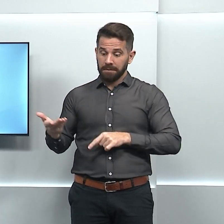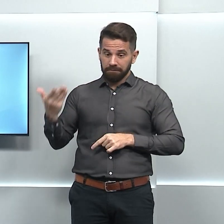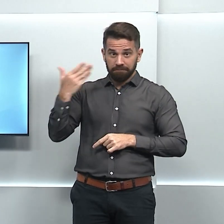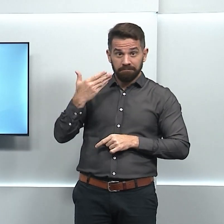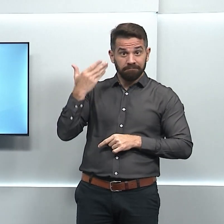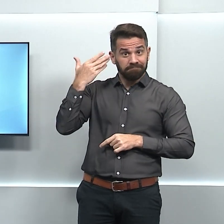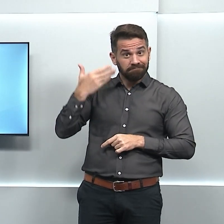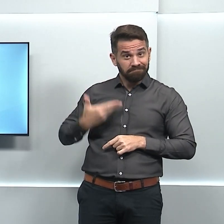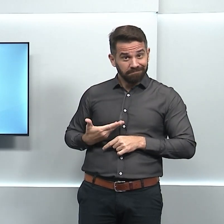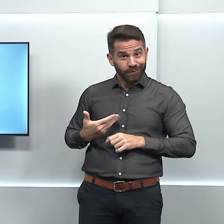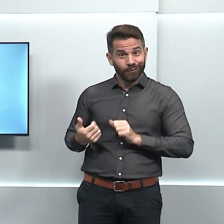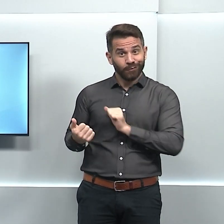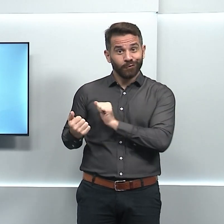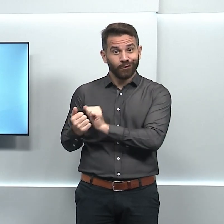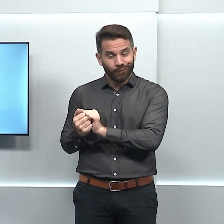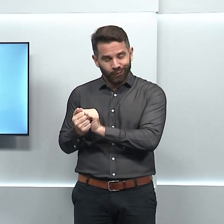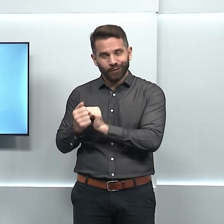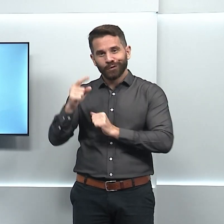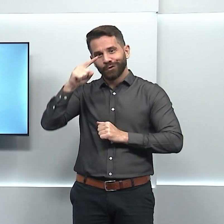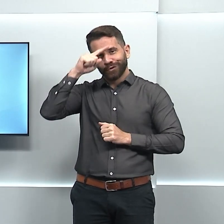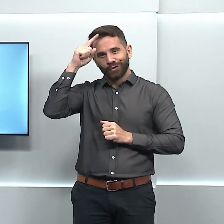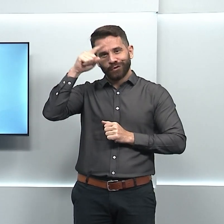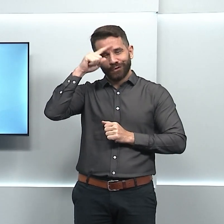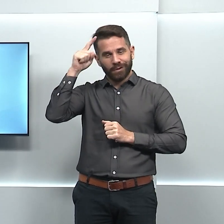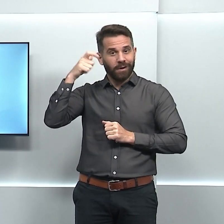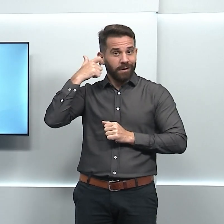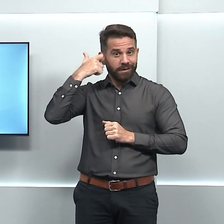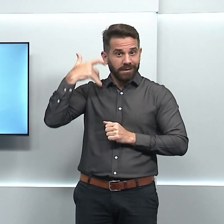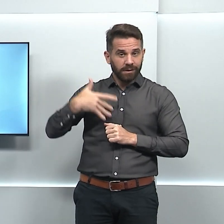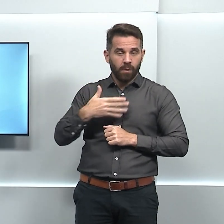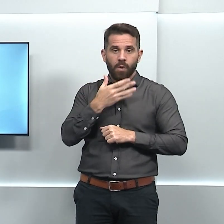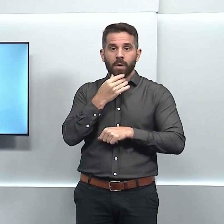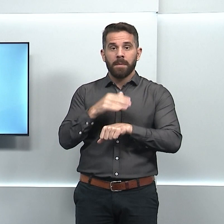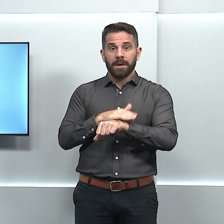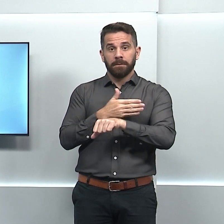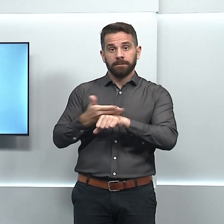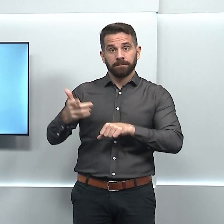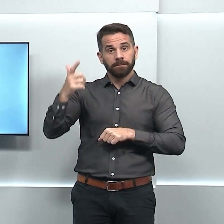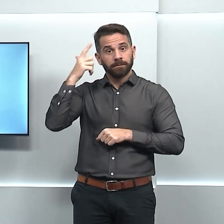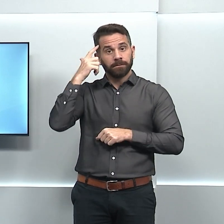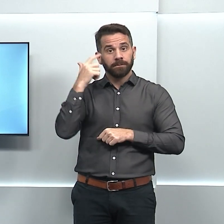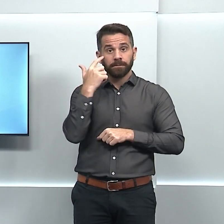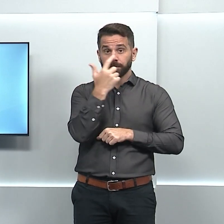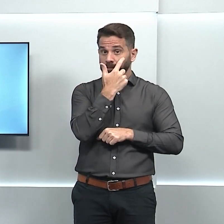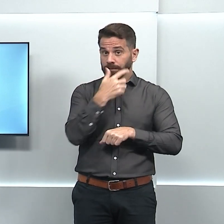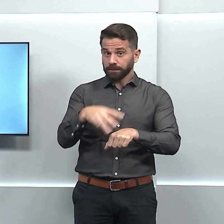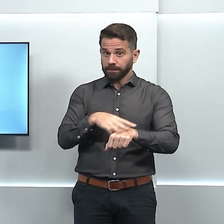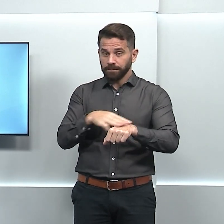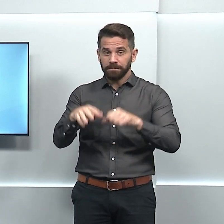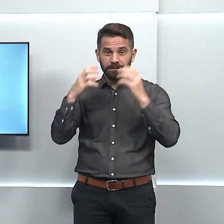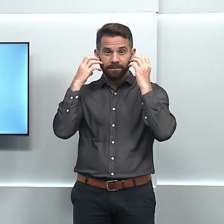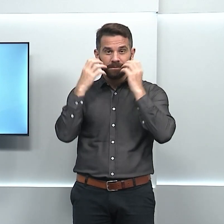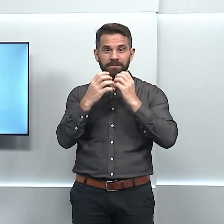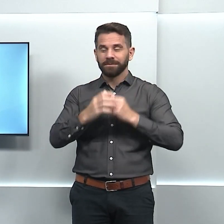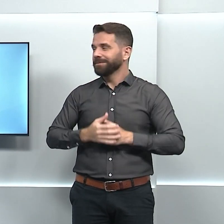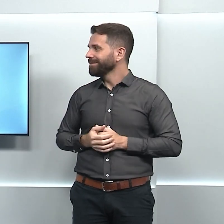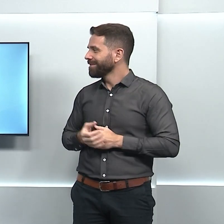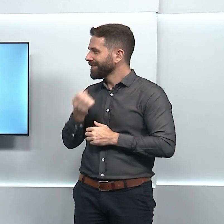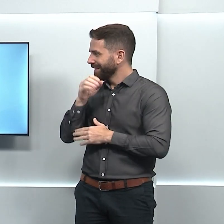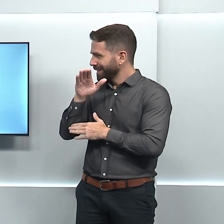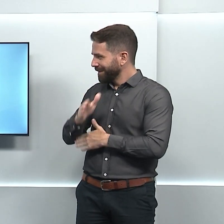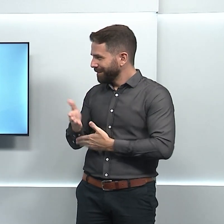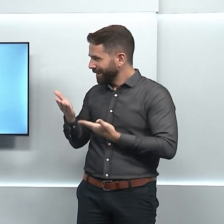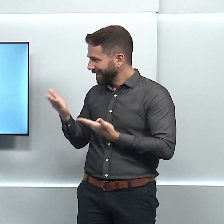esquerda, está o professor Diego. Ele se descreve como um homem de pele branca, com cabelos e olhos castanhos e uma barba cheia. Boa